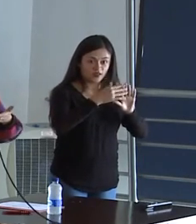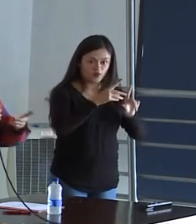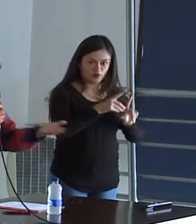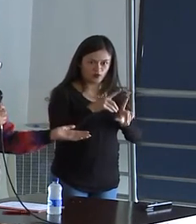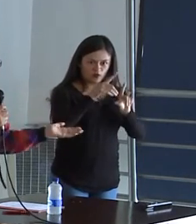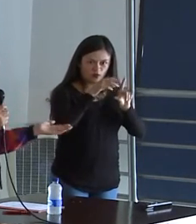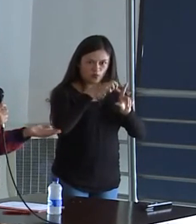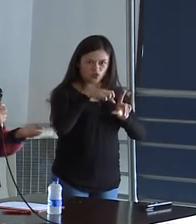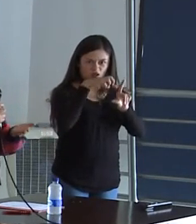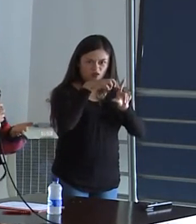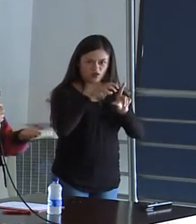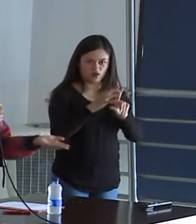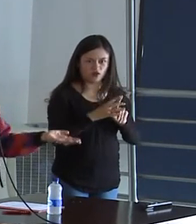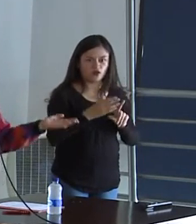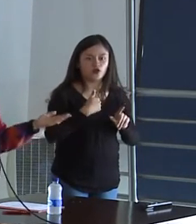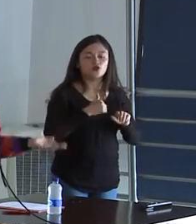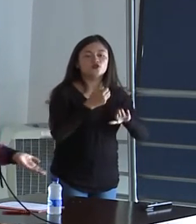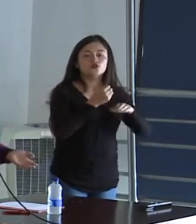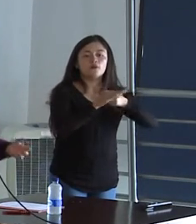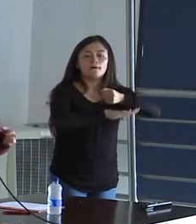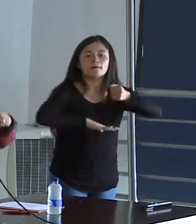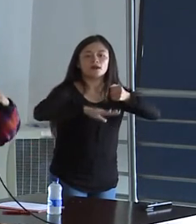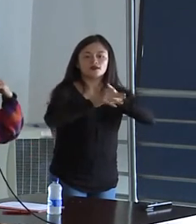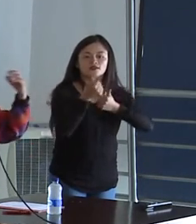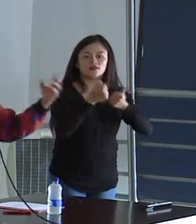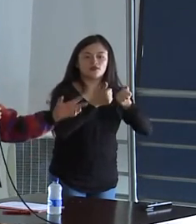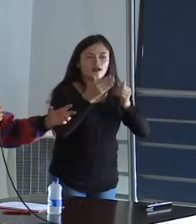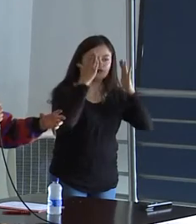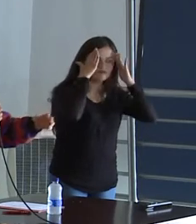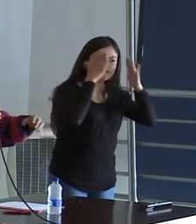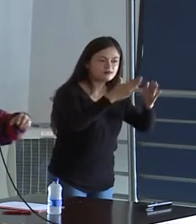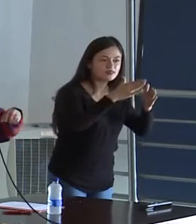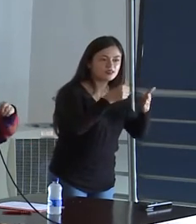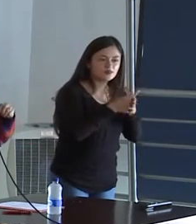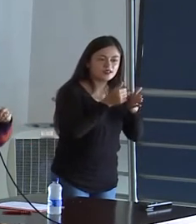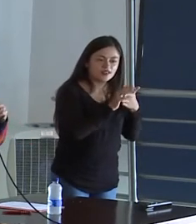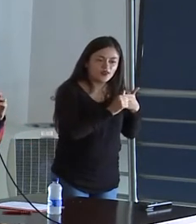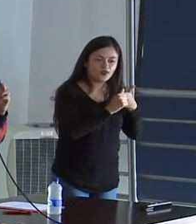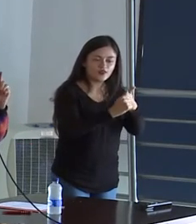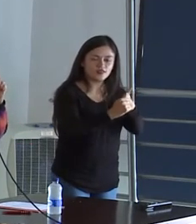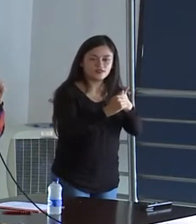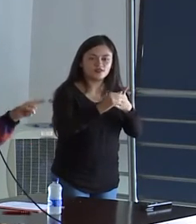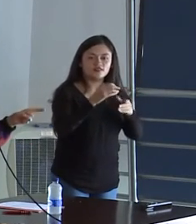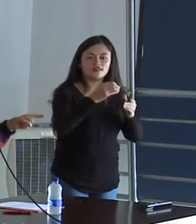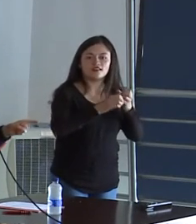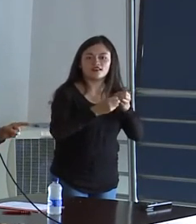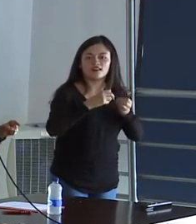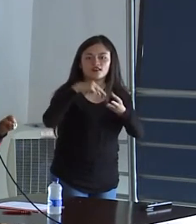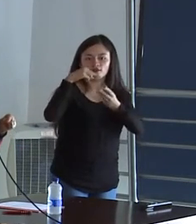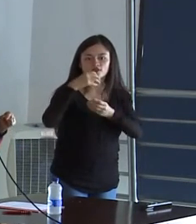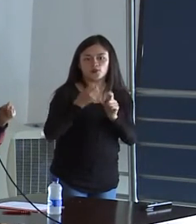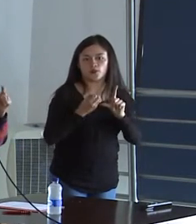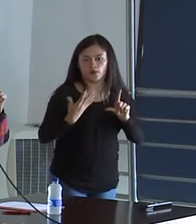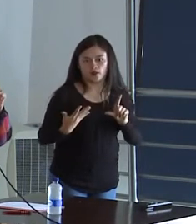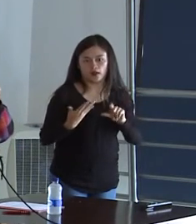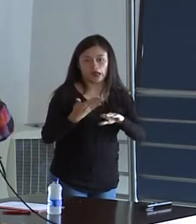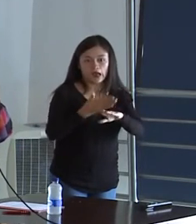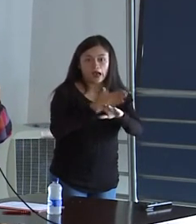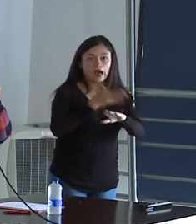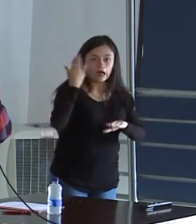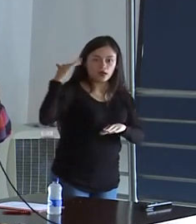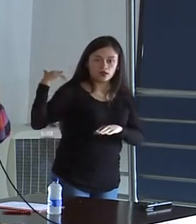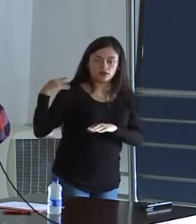tenía a la base la propuesta de educación popular, la orientación que en ese momento y en